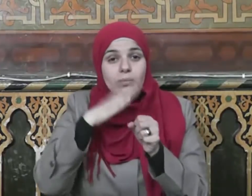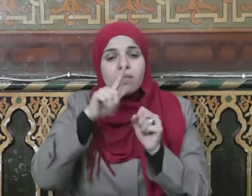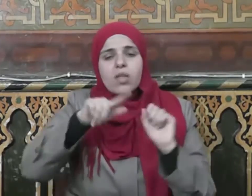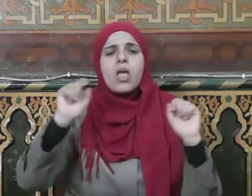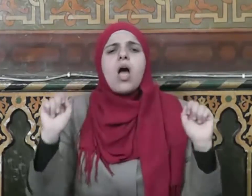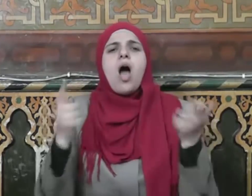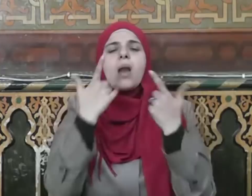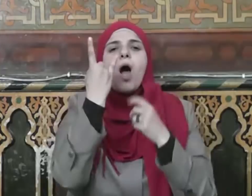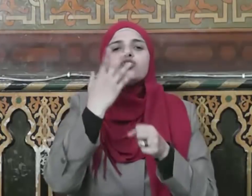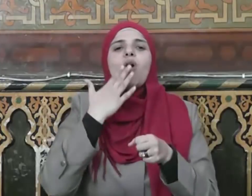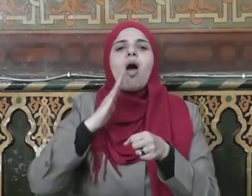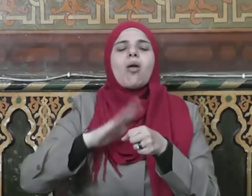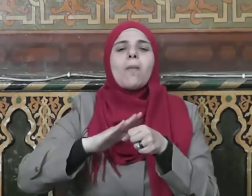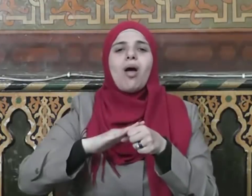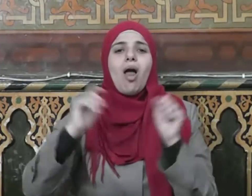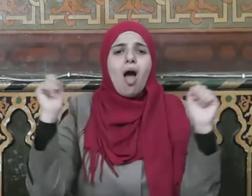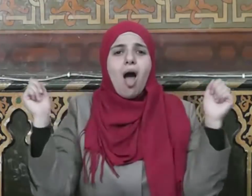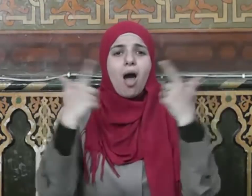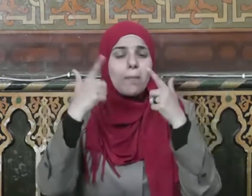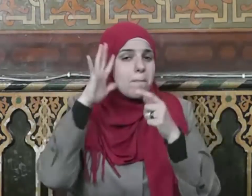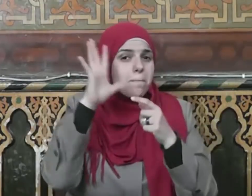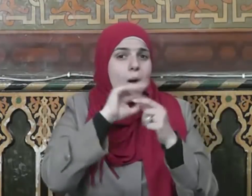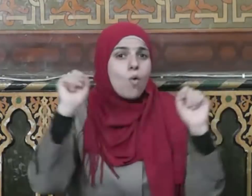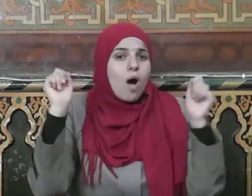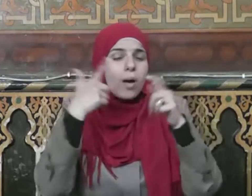العاشر من رمضان، السادس من أكتوبر عام